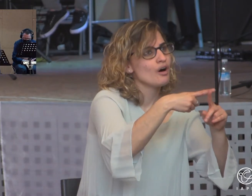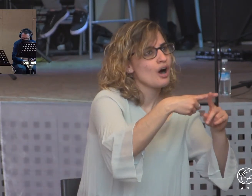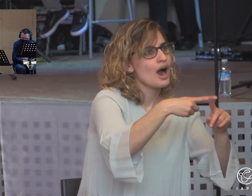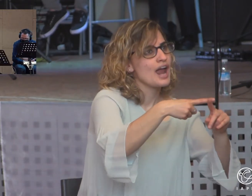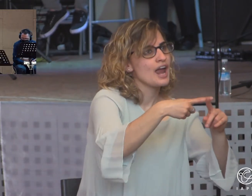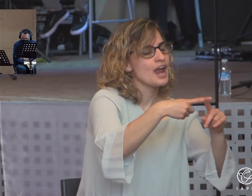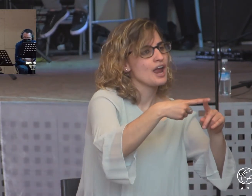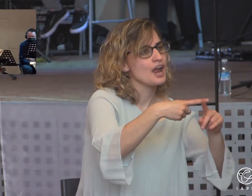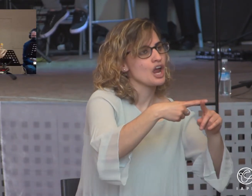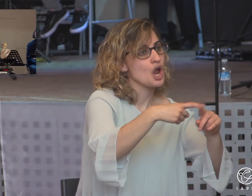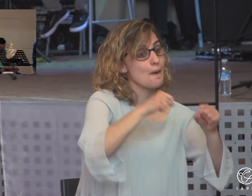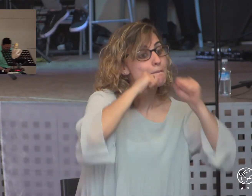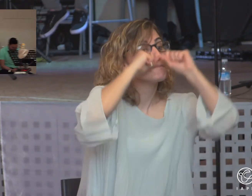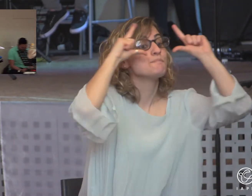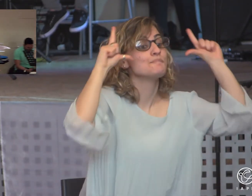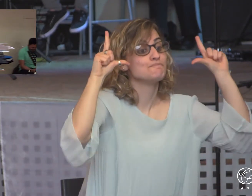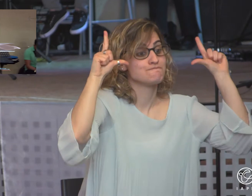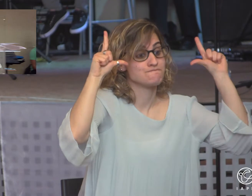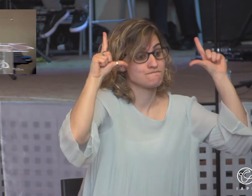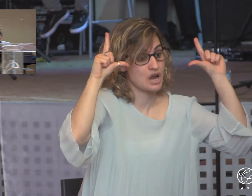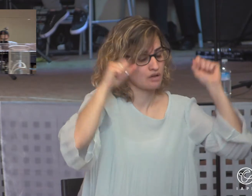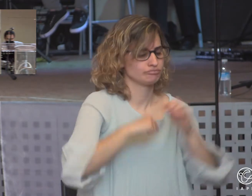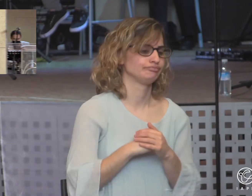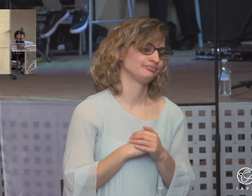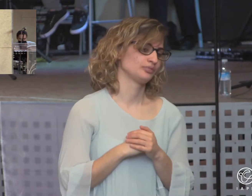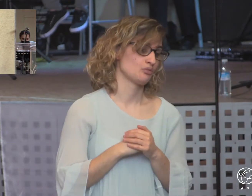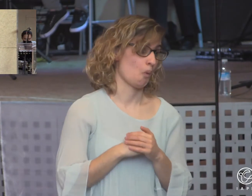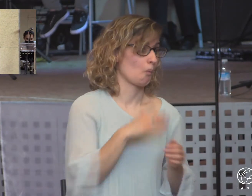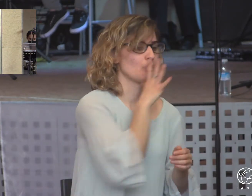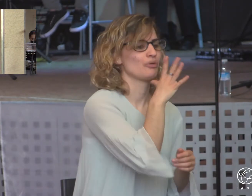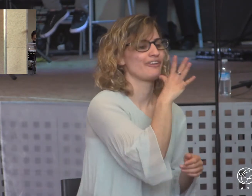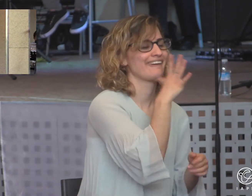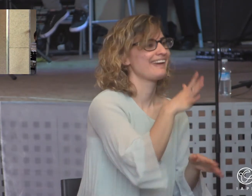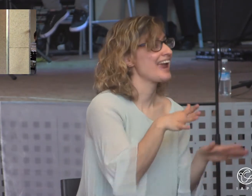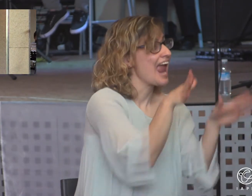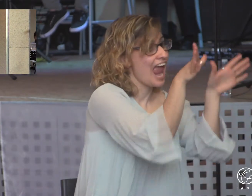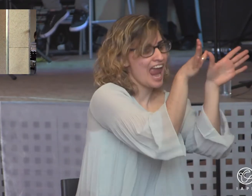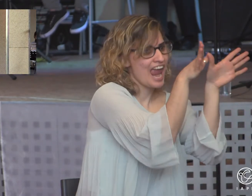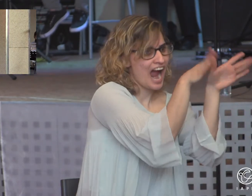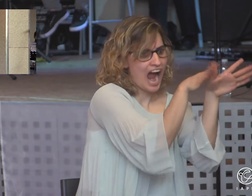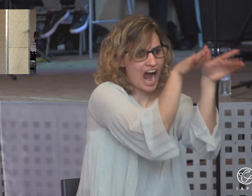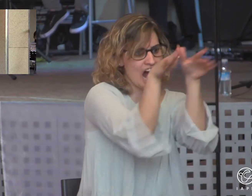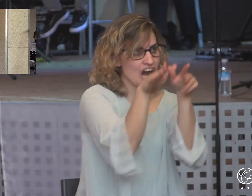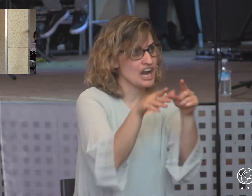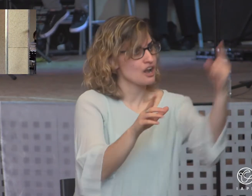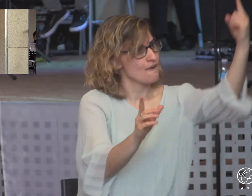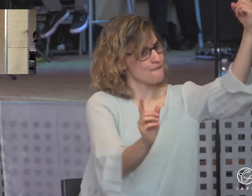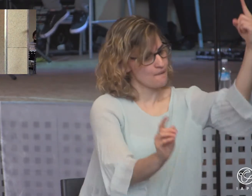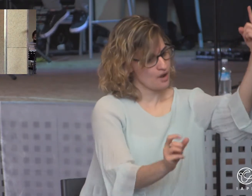ángel, lo más mínimo de agua que se movía allí, ya me lo imagino. ¡El ángel, el ángel!